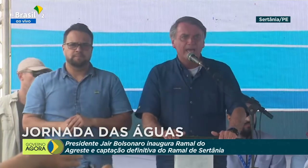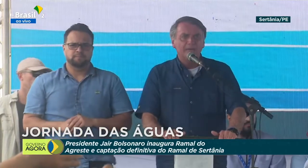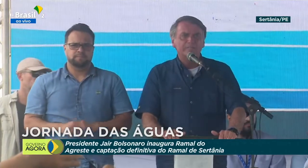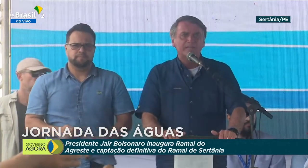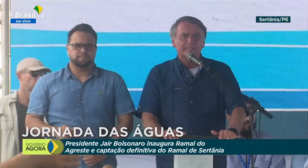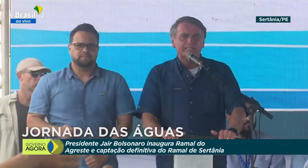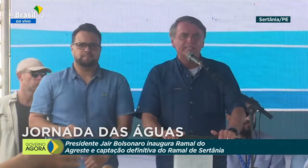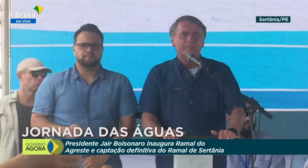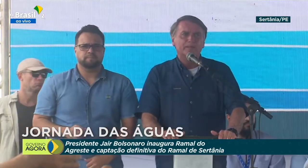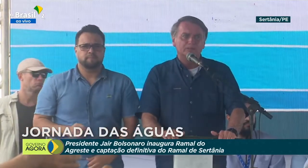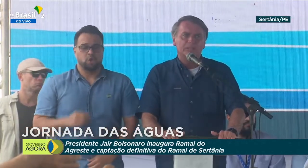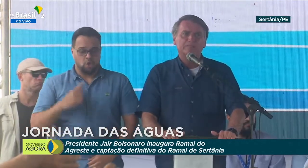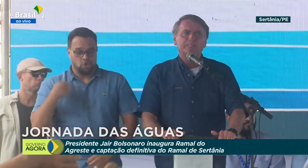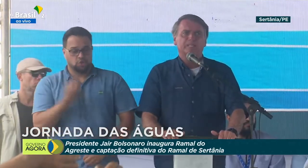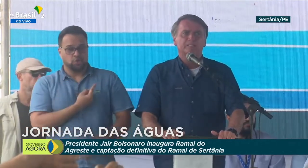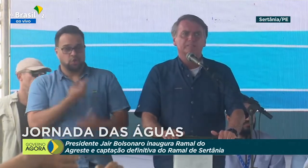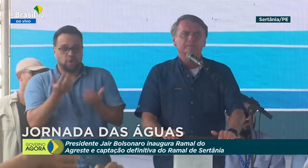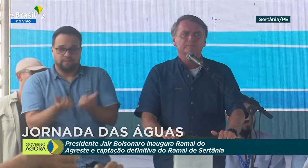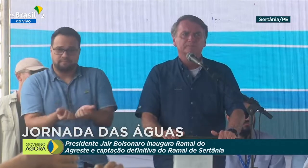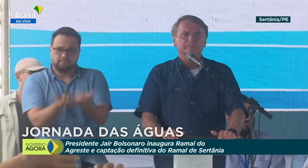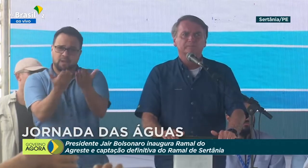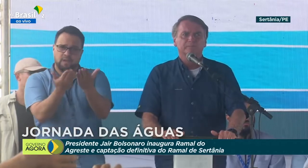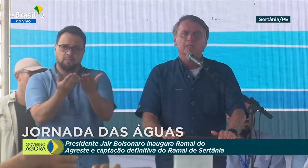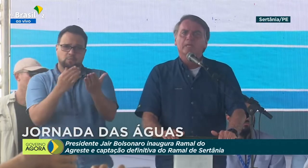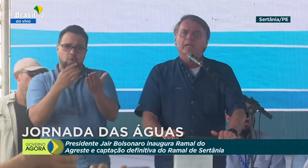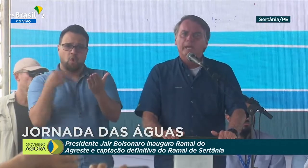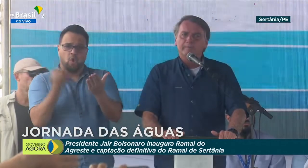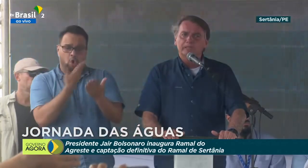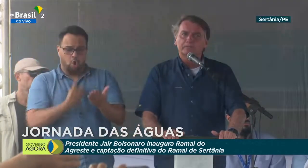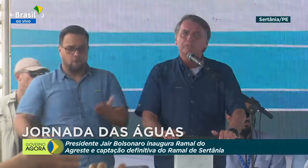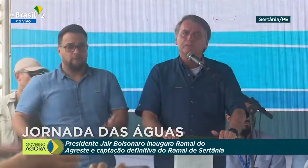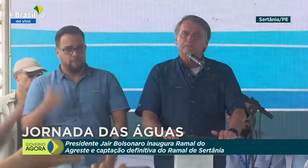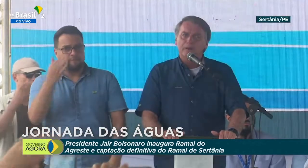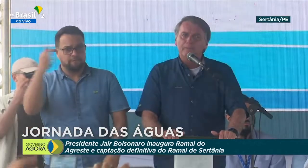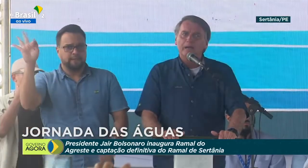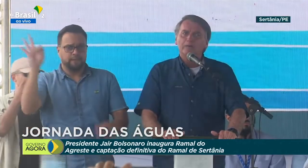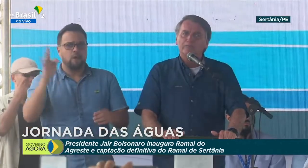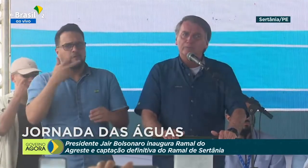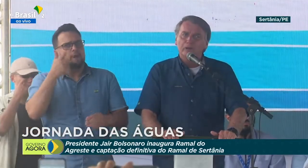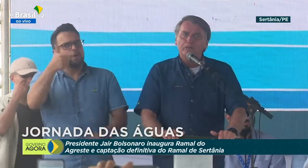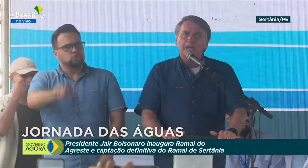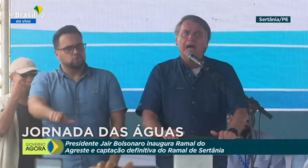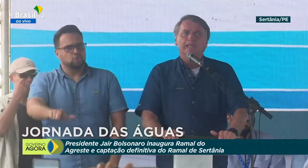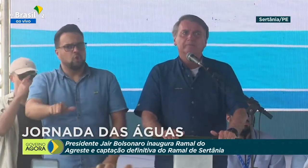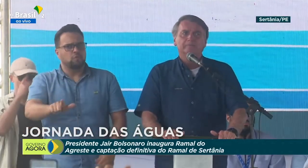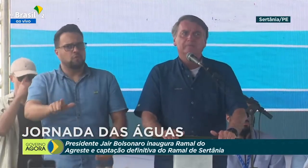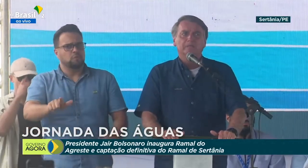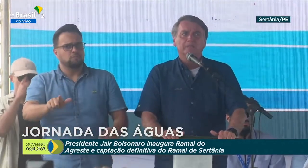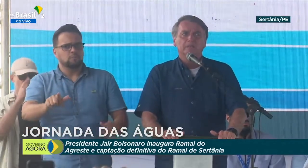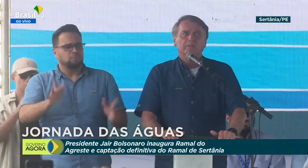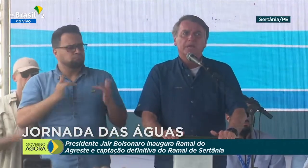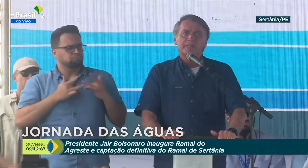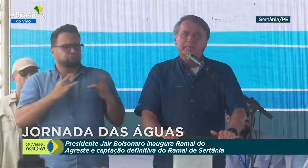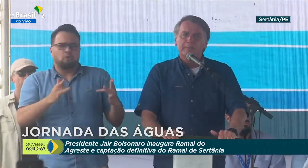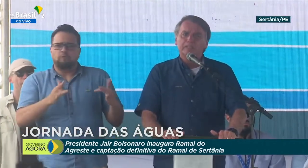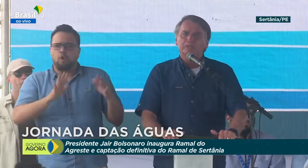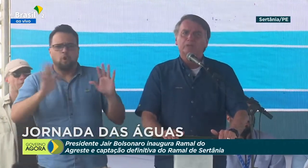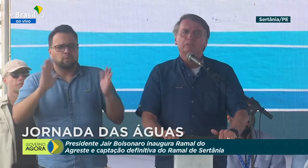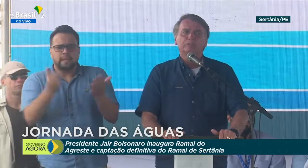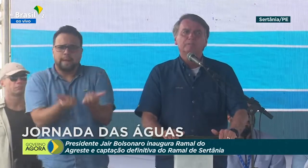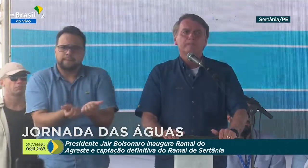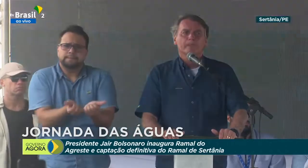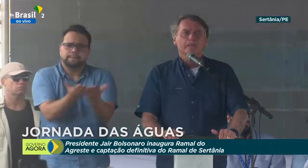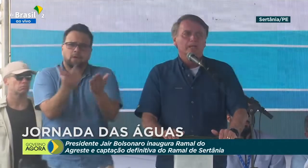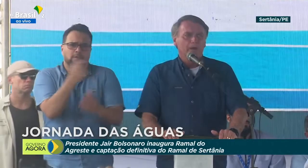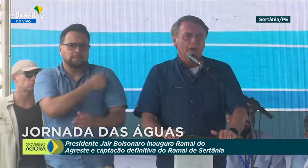Nós demos a vacina para todos vocês. Repito, de forma voluntária, porque acima de